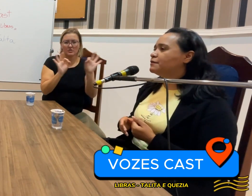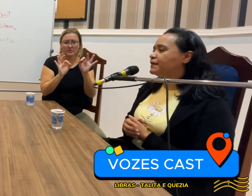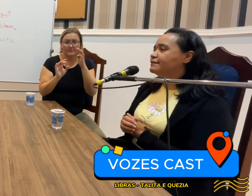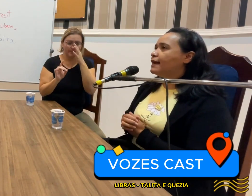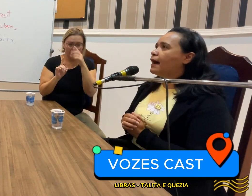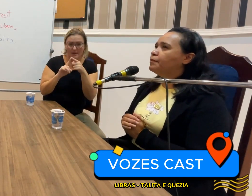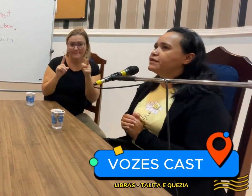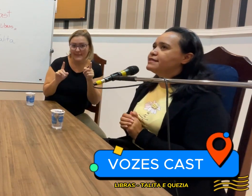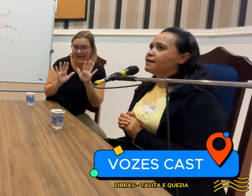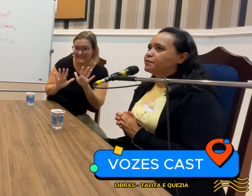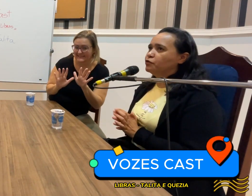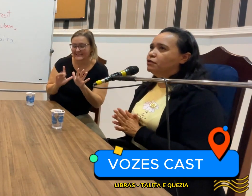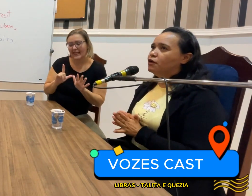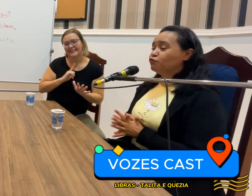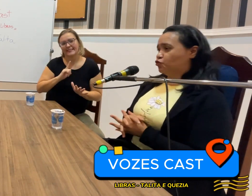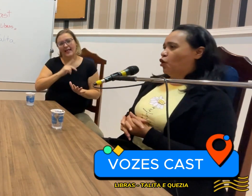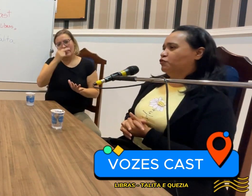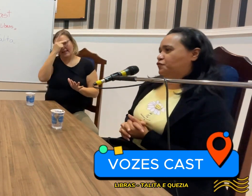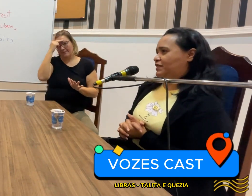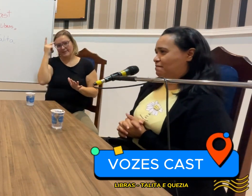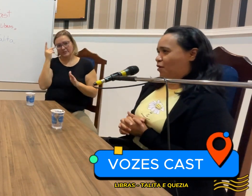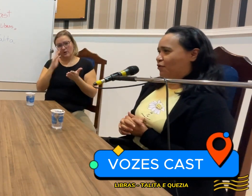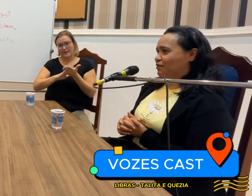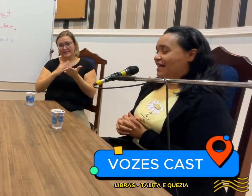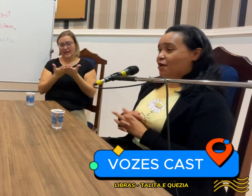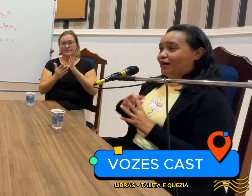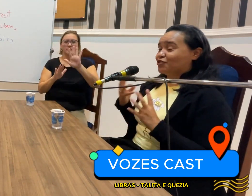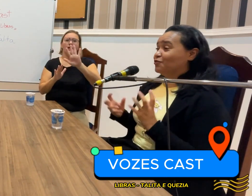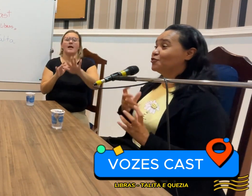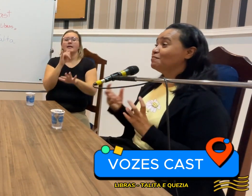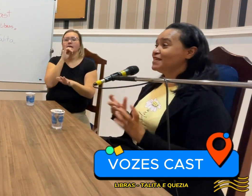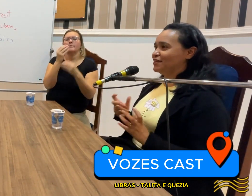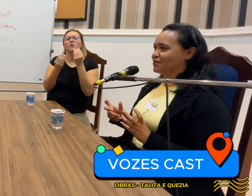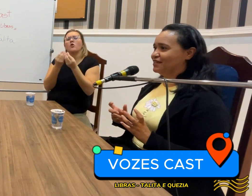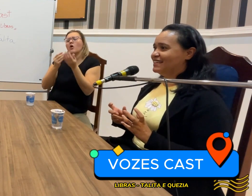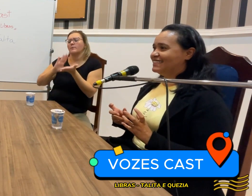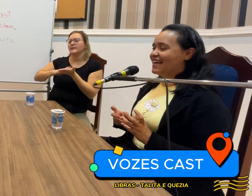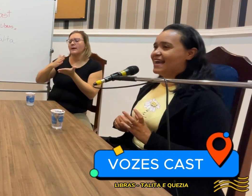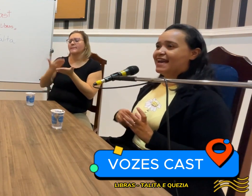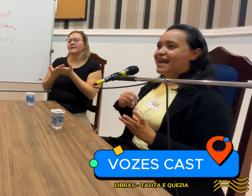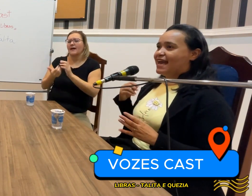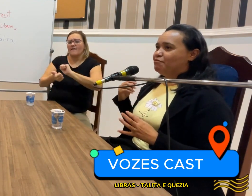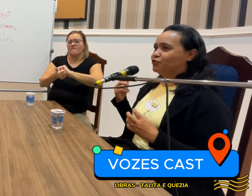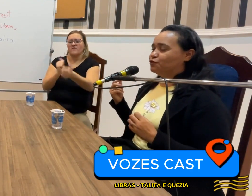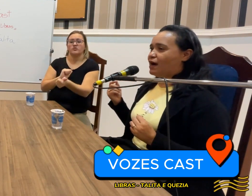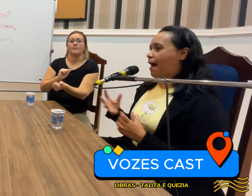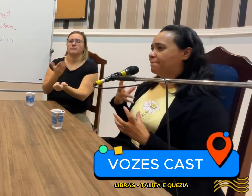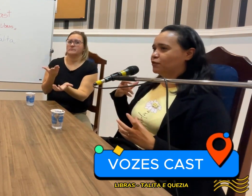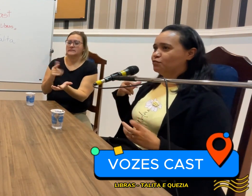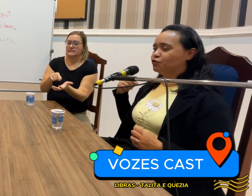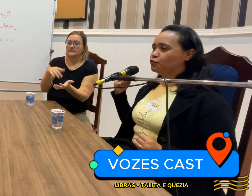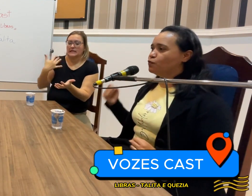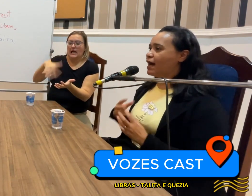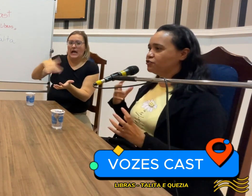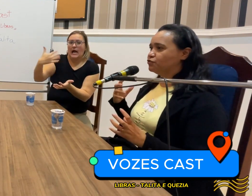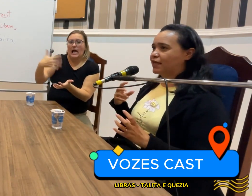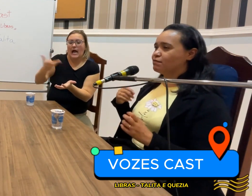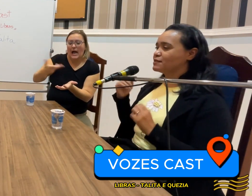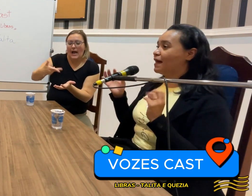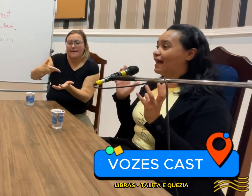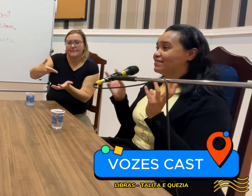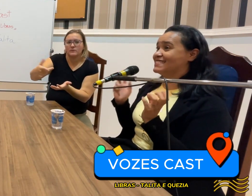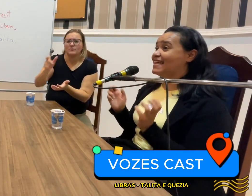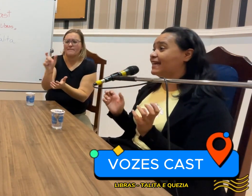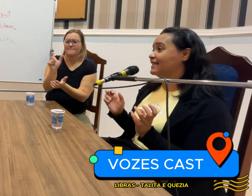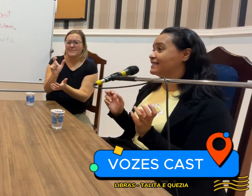lá interpretar, por exemplo, um jogo de futebol. Eu acho que eu não domino. Entendi. Né? É muito rápido, muito ágil, tem